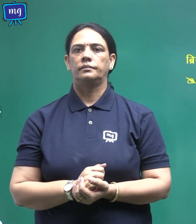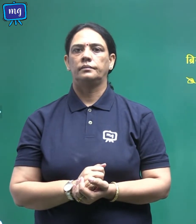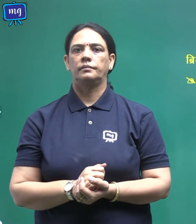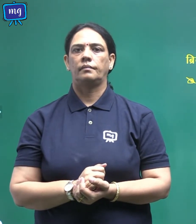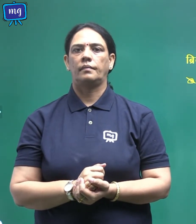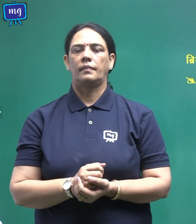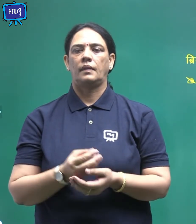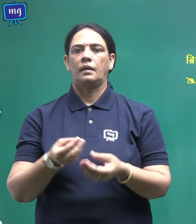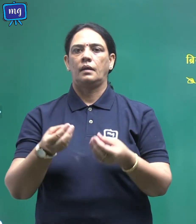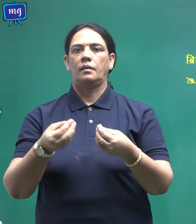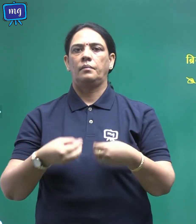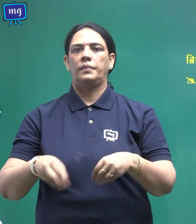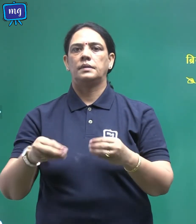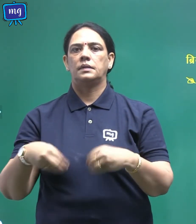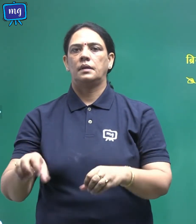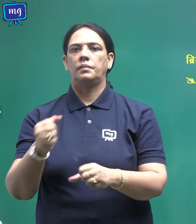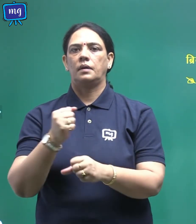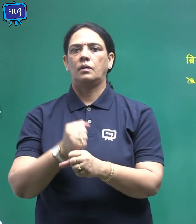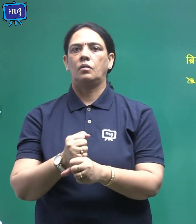बिक्री कर